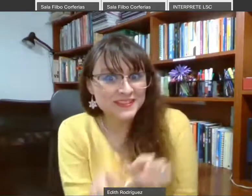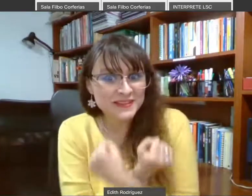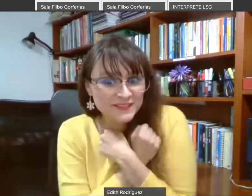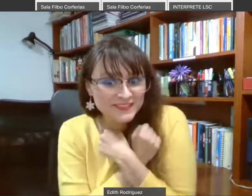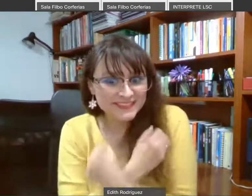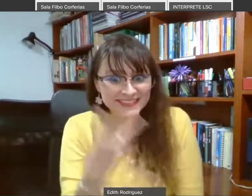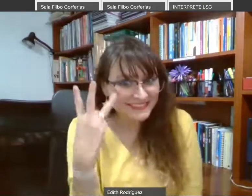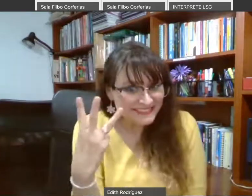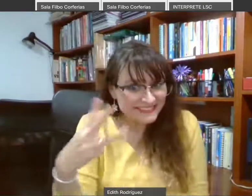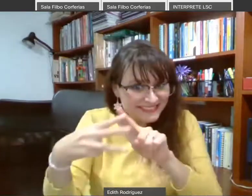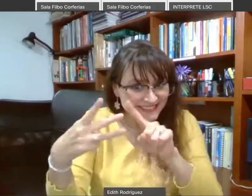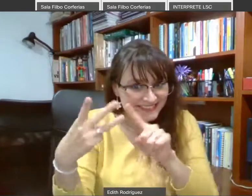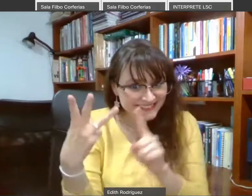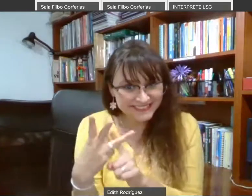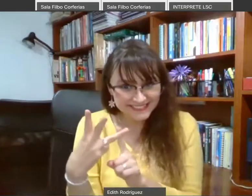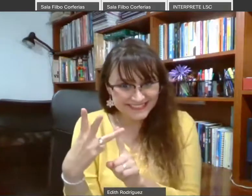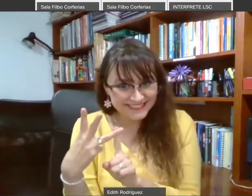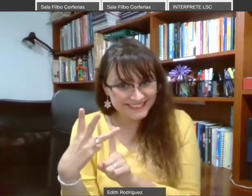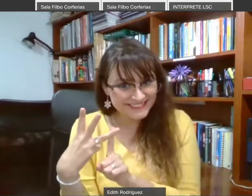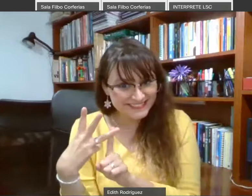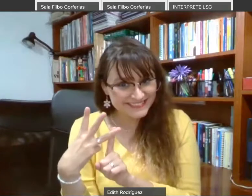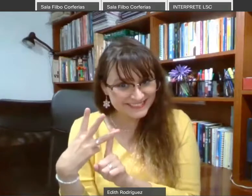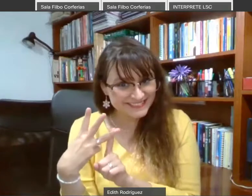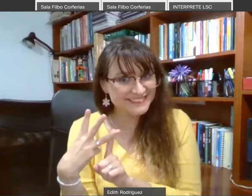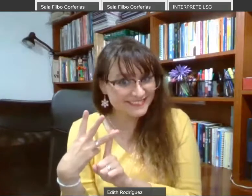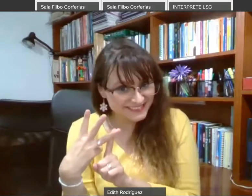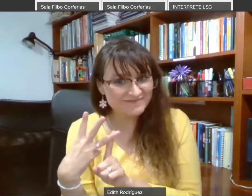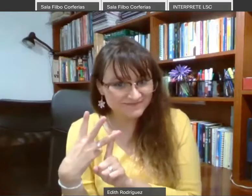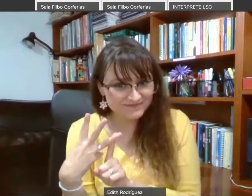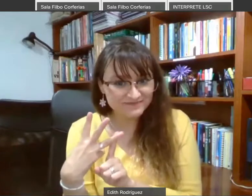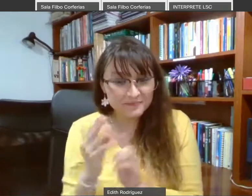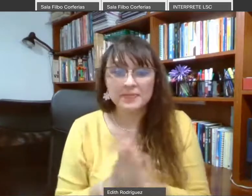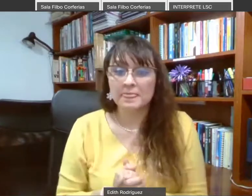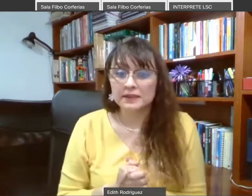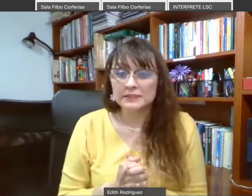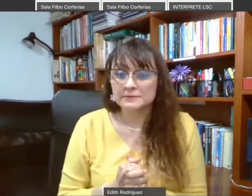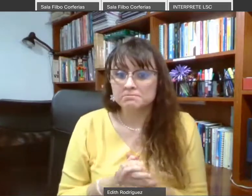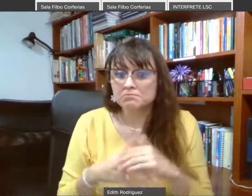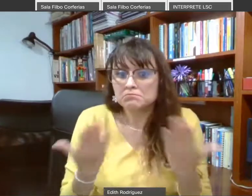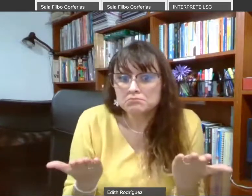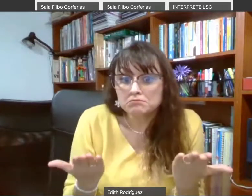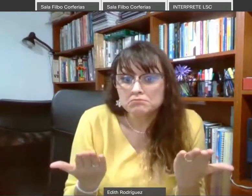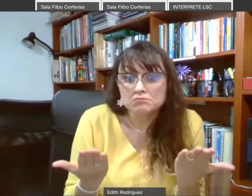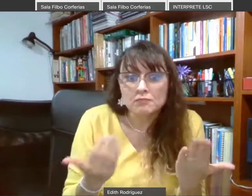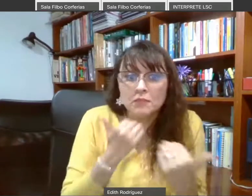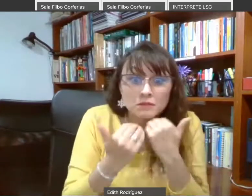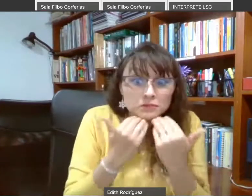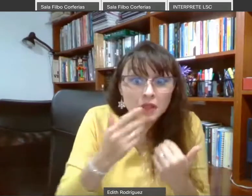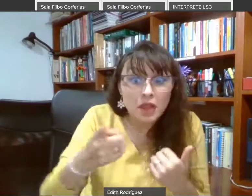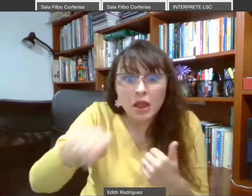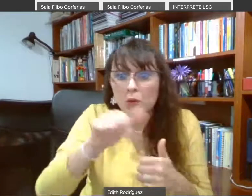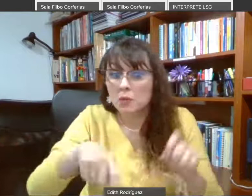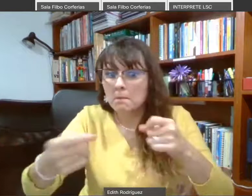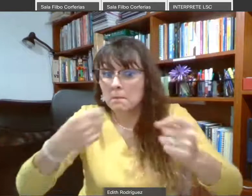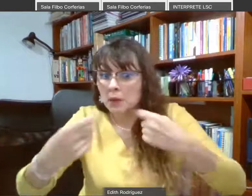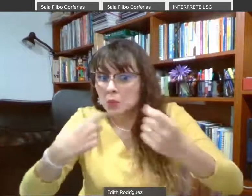encontrar todo este contenido que les puede servir. Pero recuerden las tres cápsulas que les comenté anteriormente, que son muy importantes.